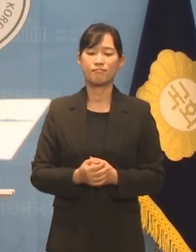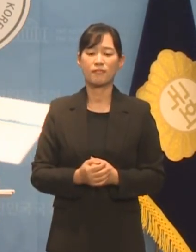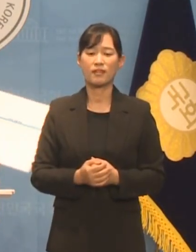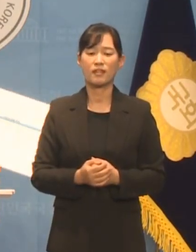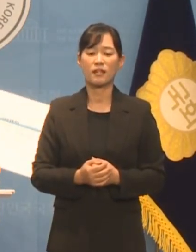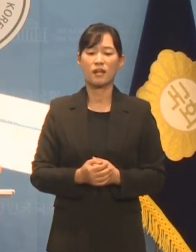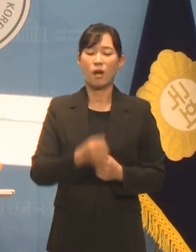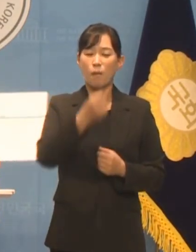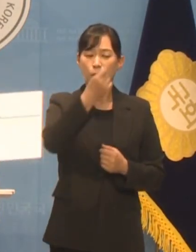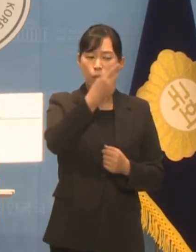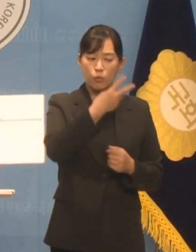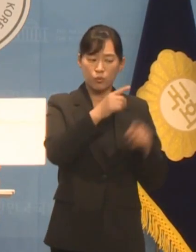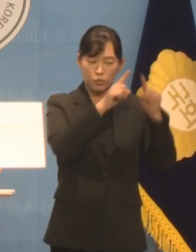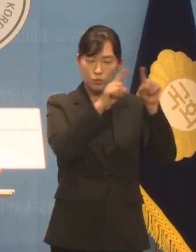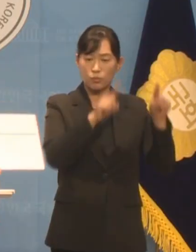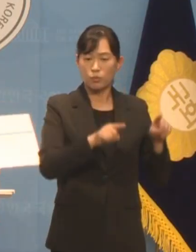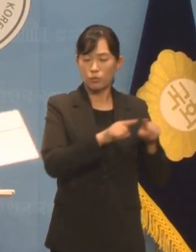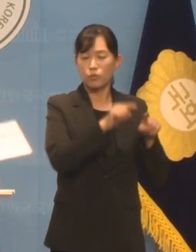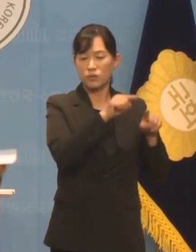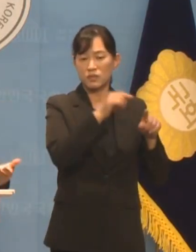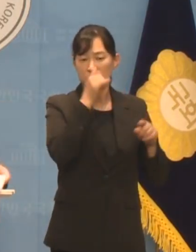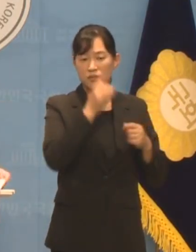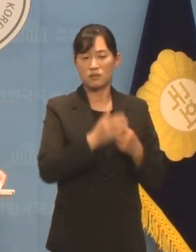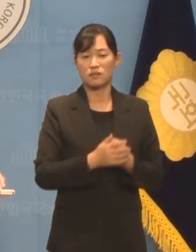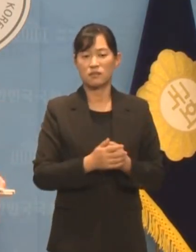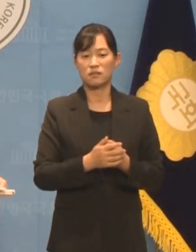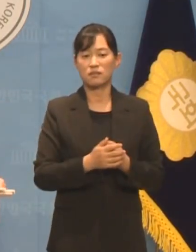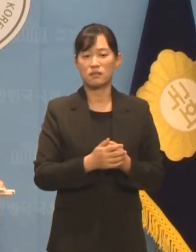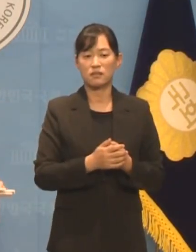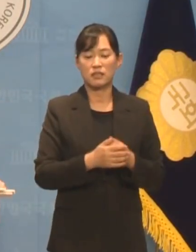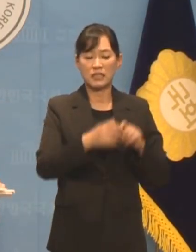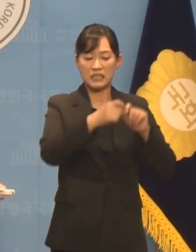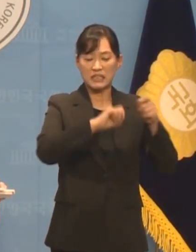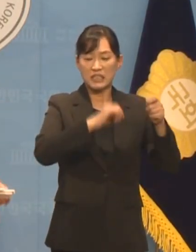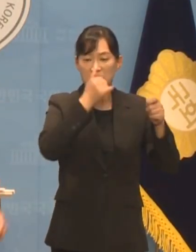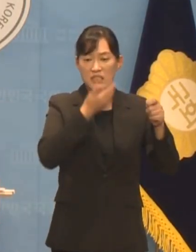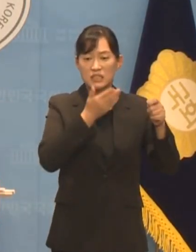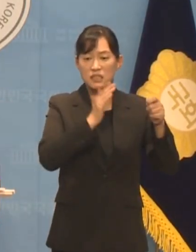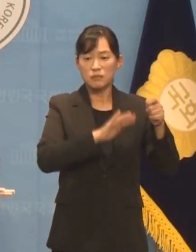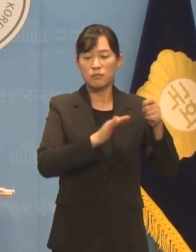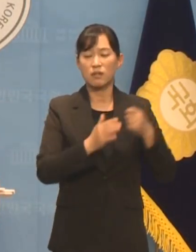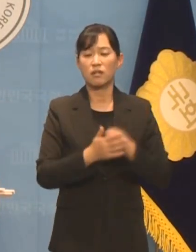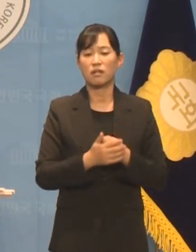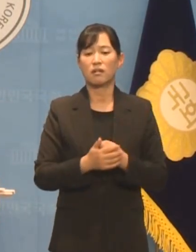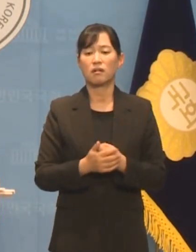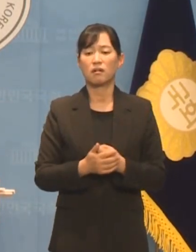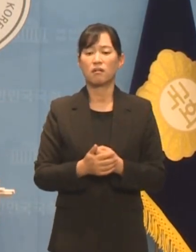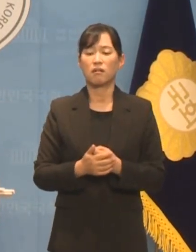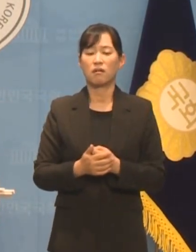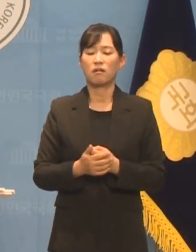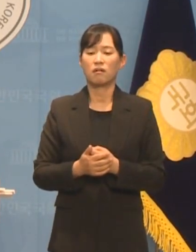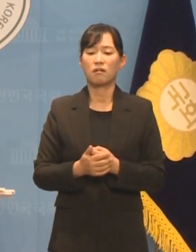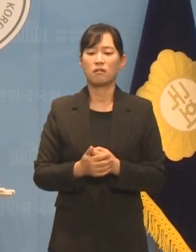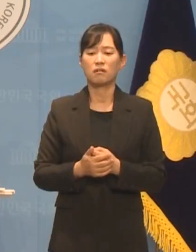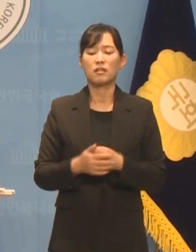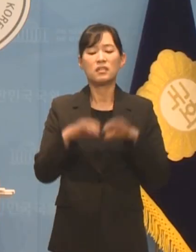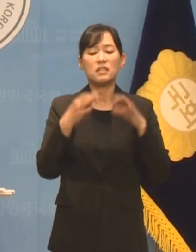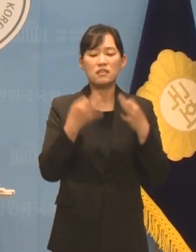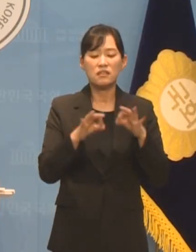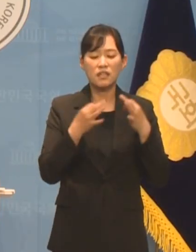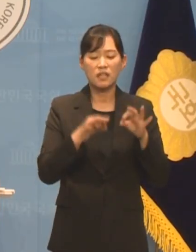일련 번호지는 당일 투표는 옆에 있는 그 시리얼 넘버를 찍지만 저희는 전 선생님이 이야기한 대로